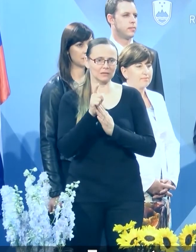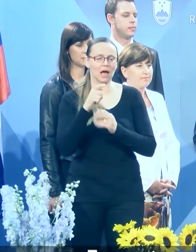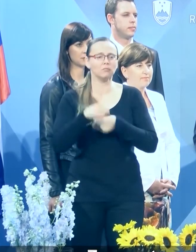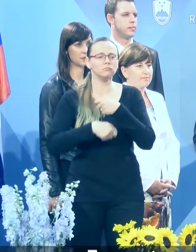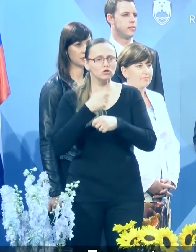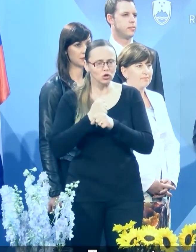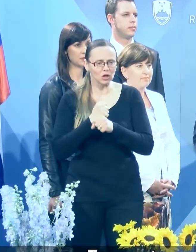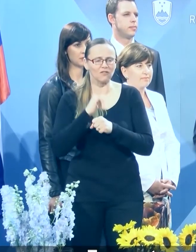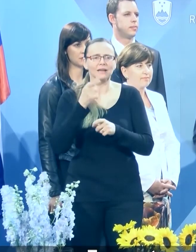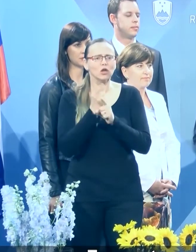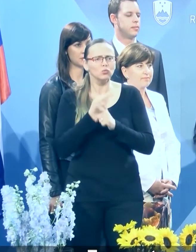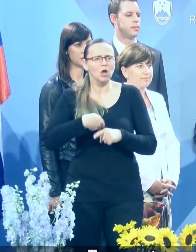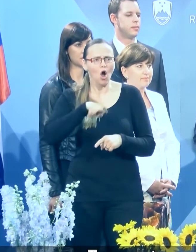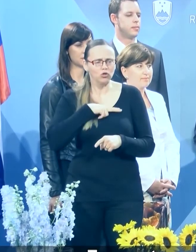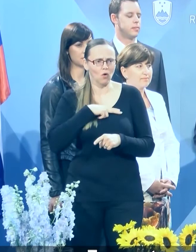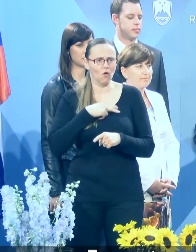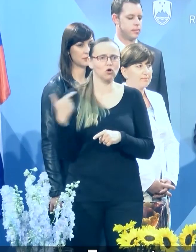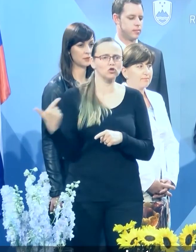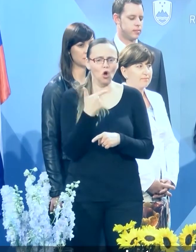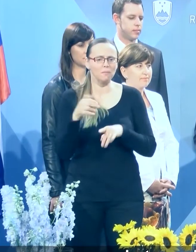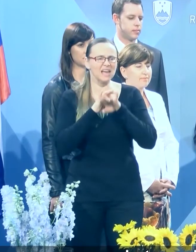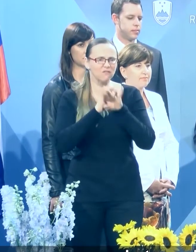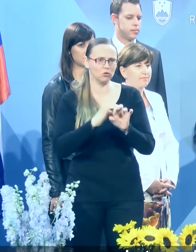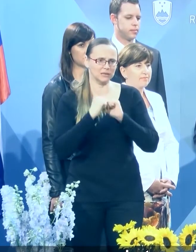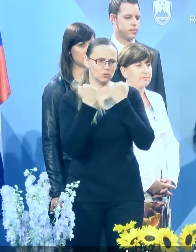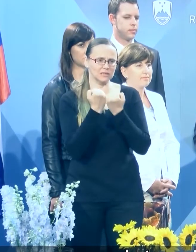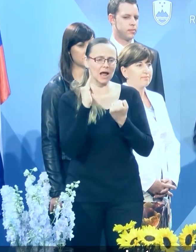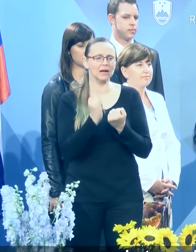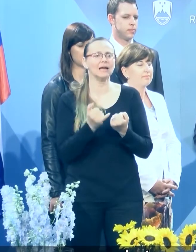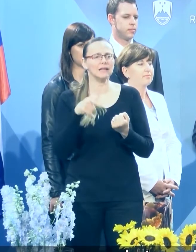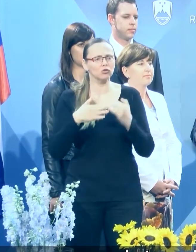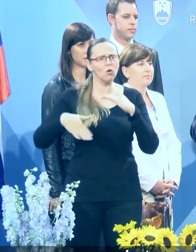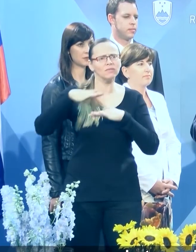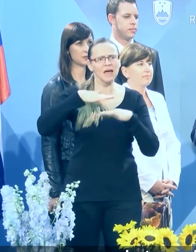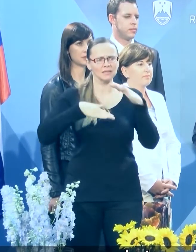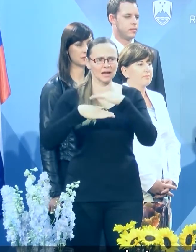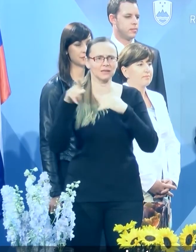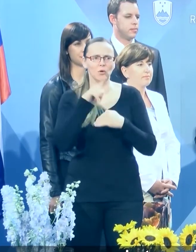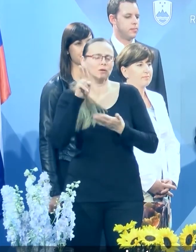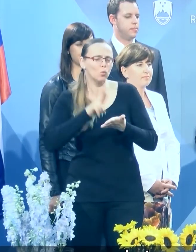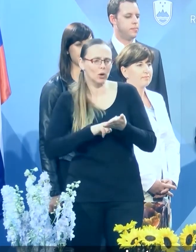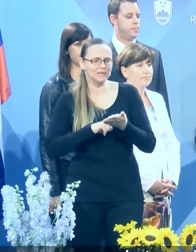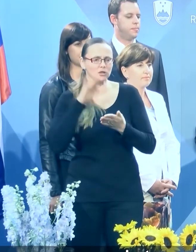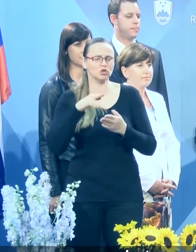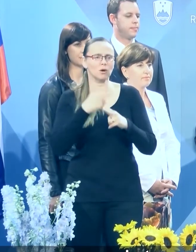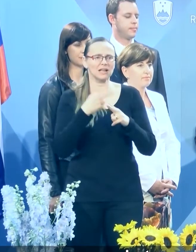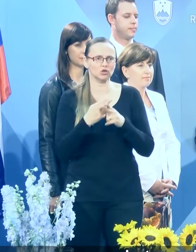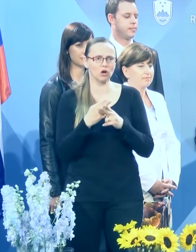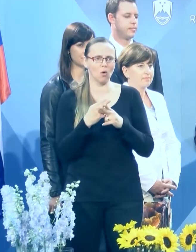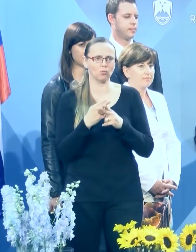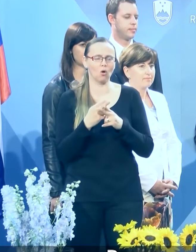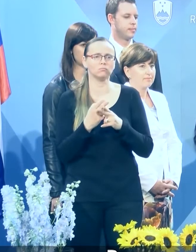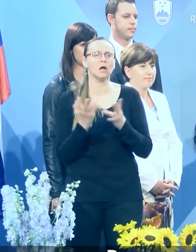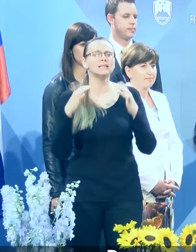zagotovo tudi odgovornost obeh vodcev strank, da to nadgradimo in tudi uresničimo na državno-zborskih